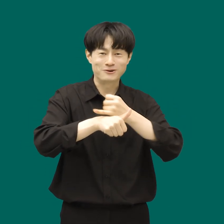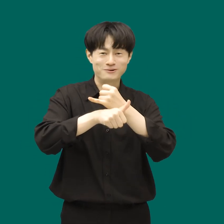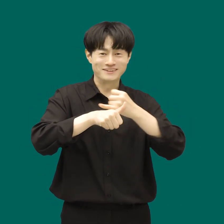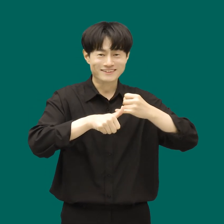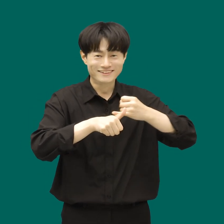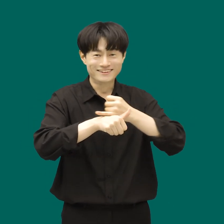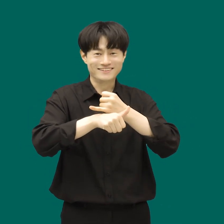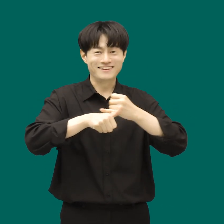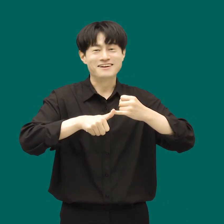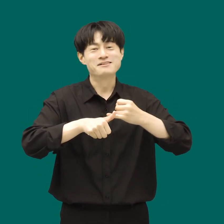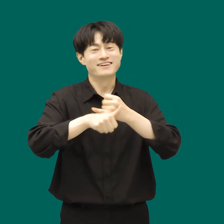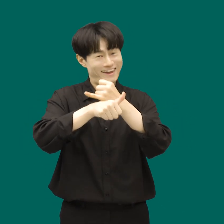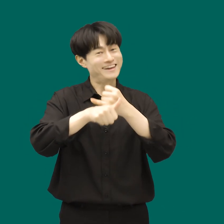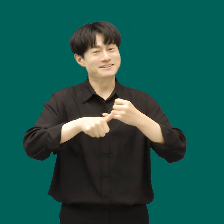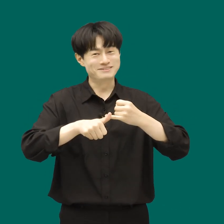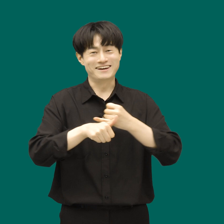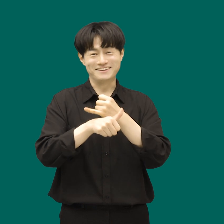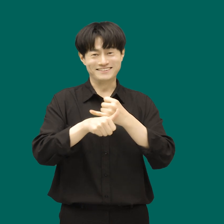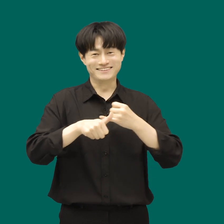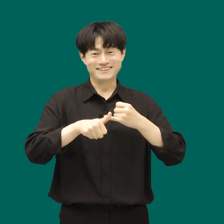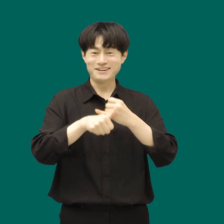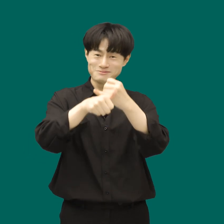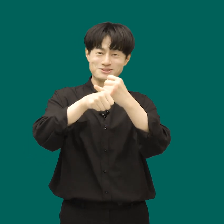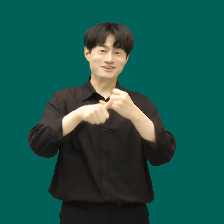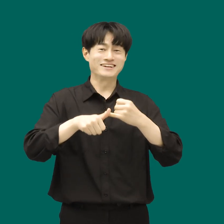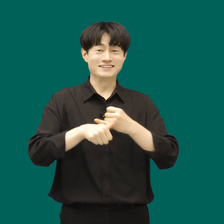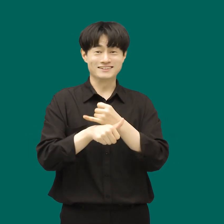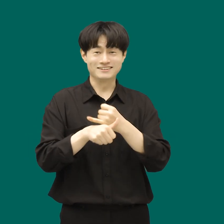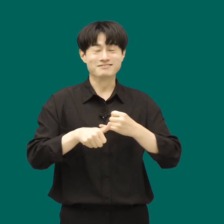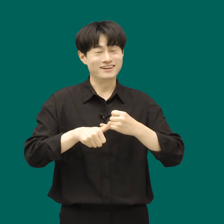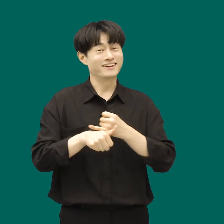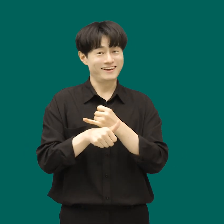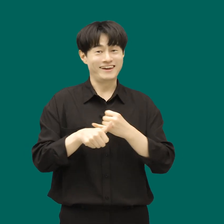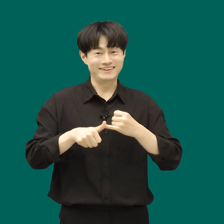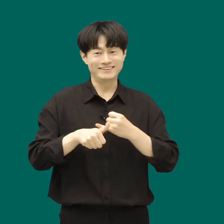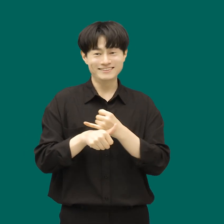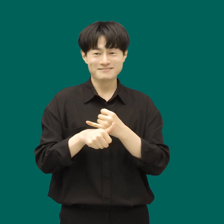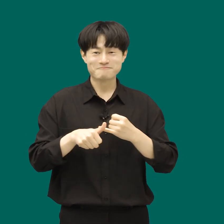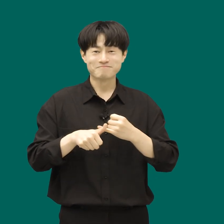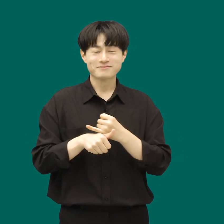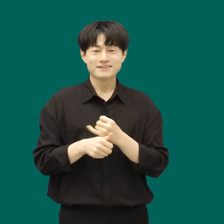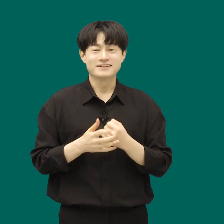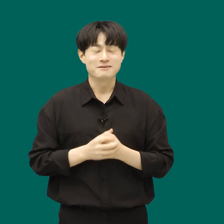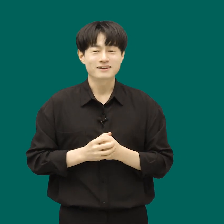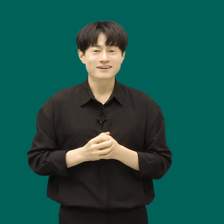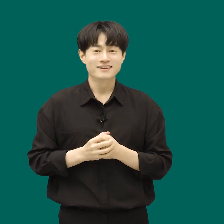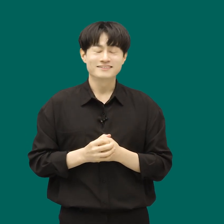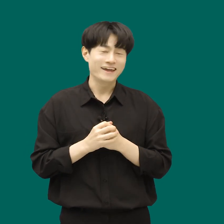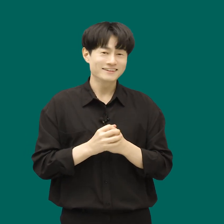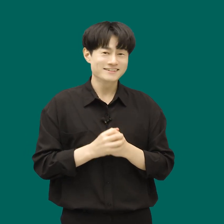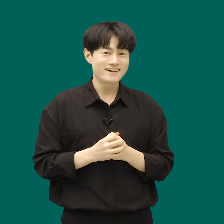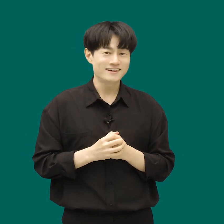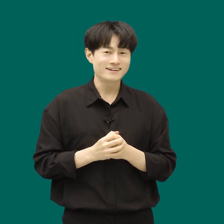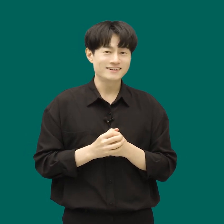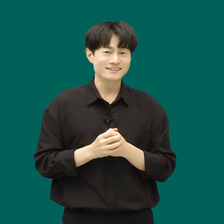바이올린. 네. 애인입니다. 애인. 쉽죠? 이렇게 하니까. 네. 애인. 그 다음에